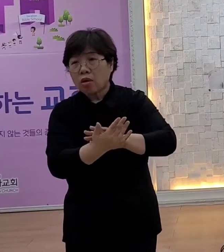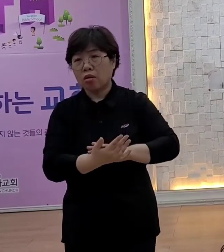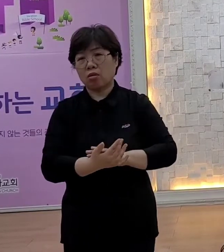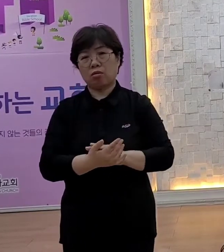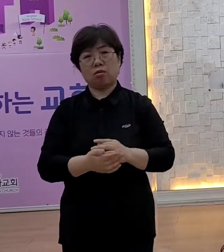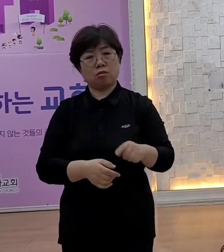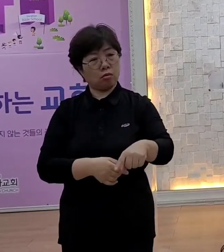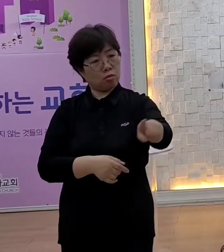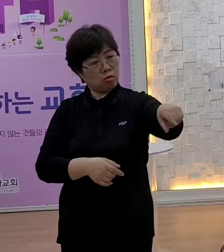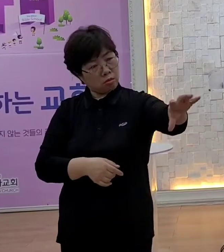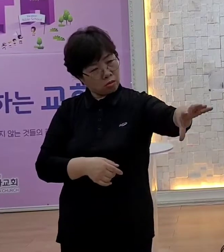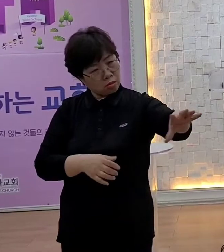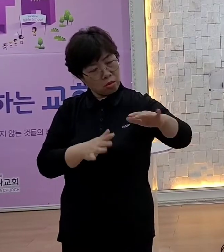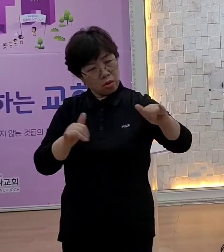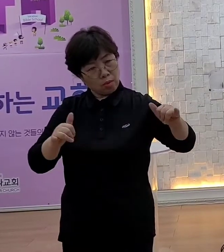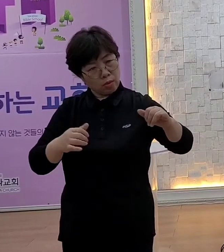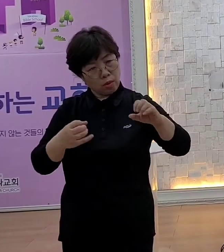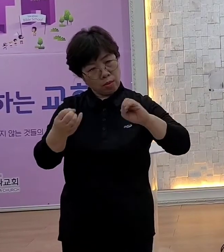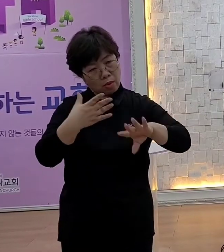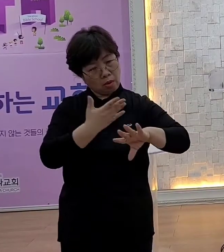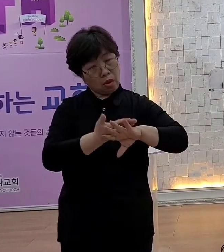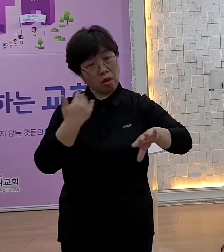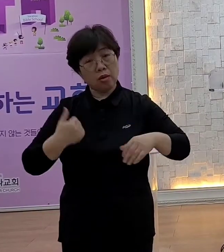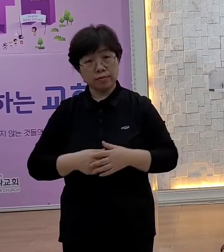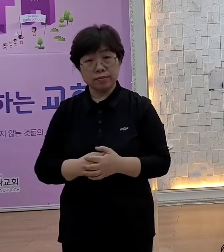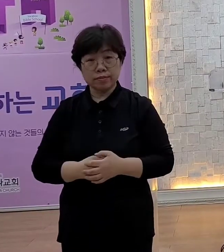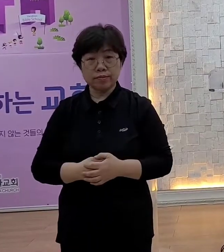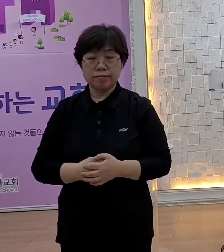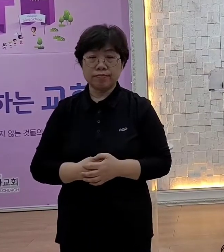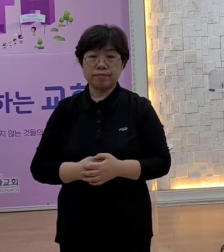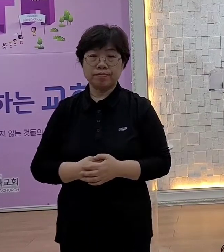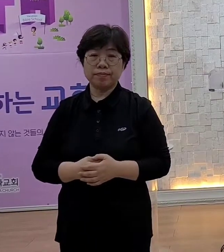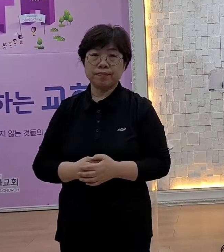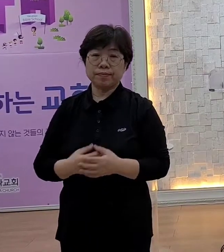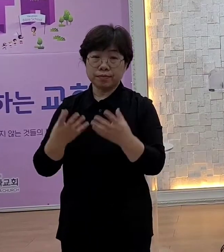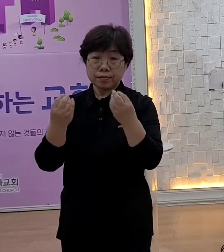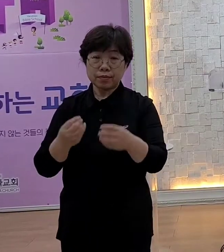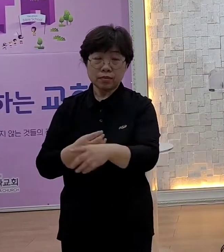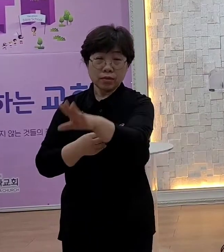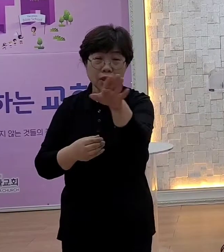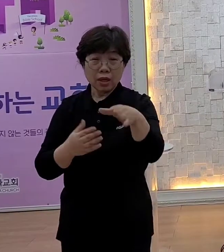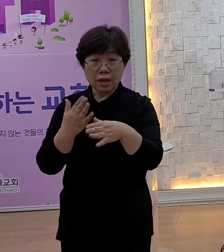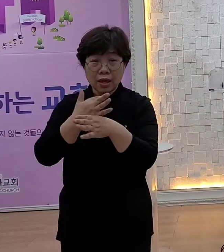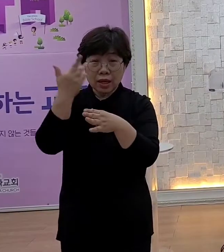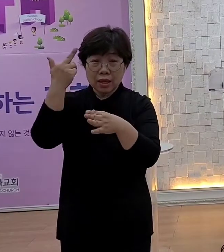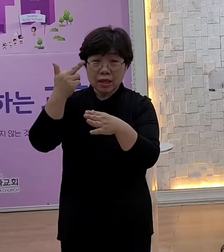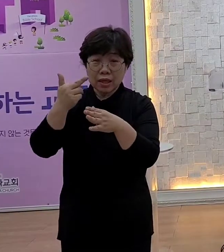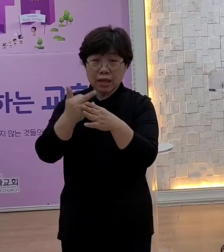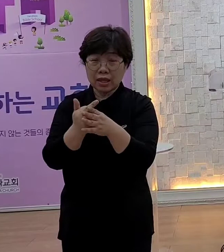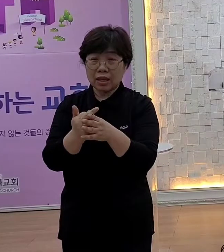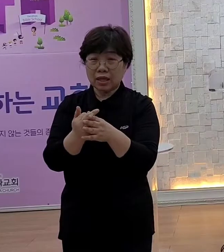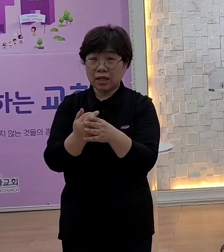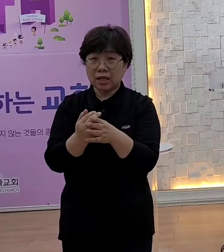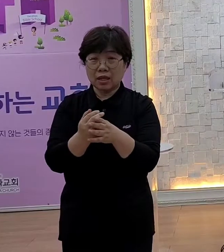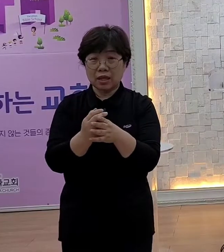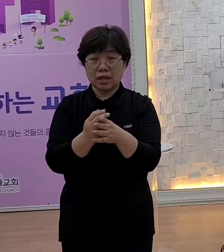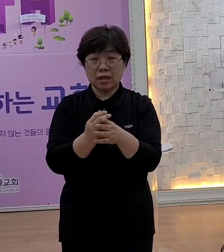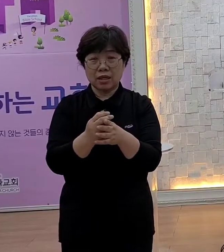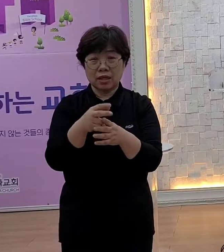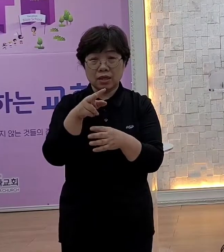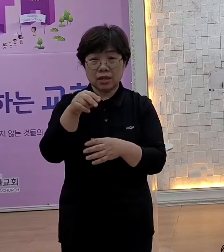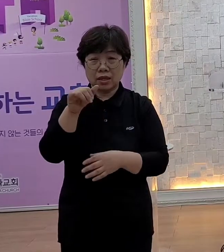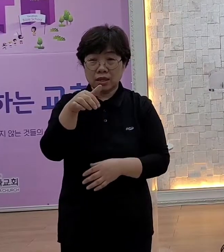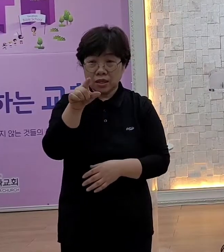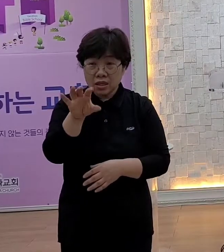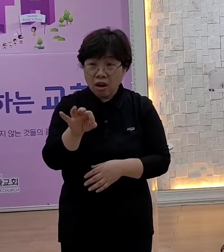있을까요? 여러분 우리가 지금 만약에 이 양산에 밖에 나와가지고 시청 앞에서 이 양산 시민이요 40일 후에